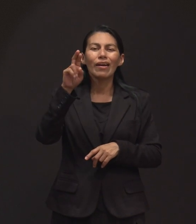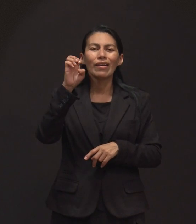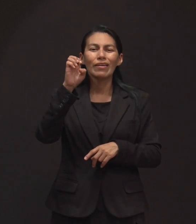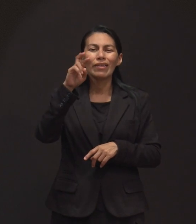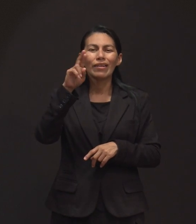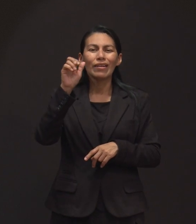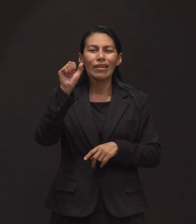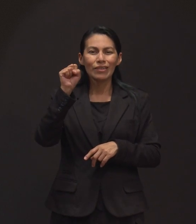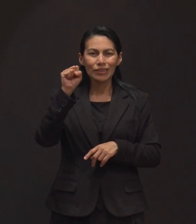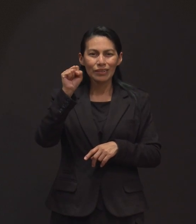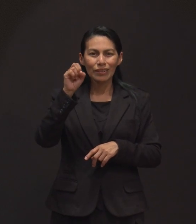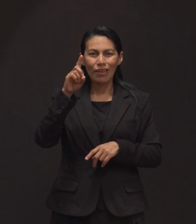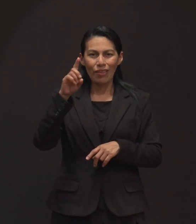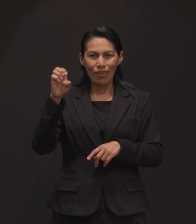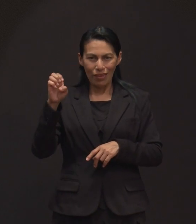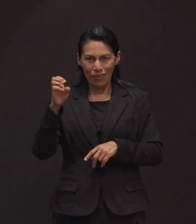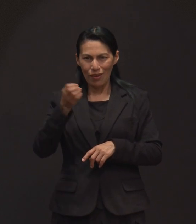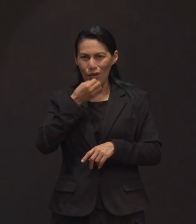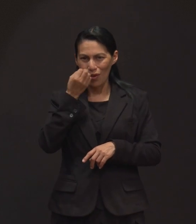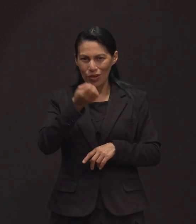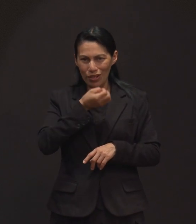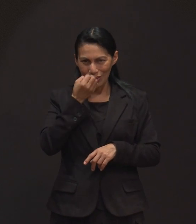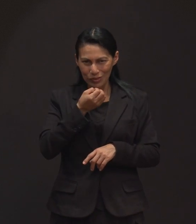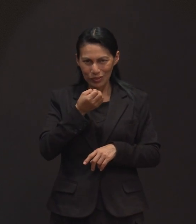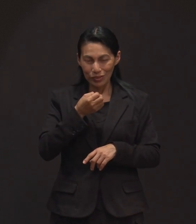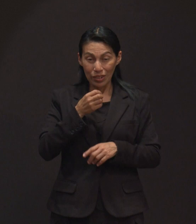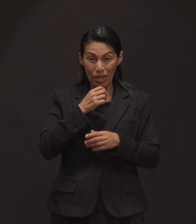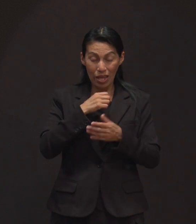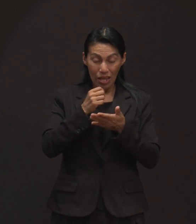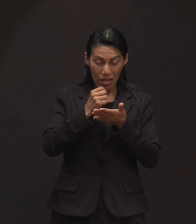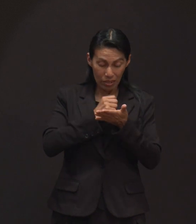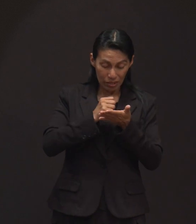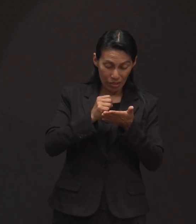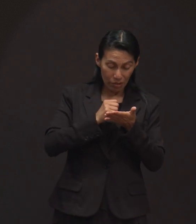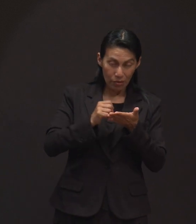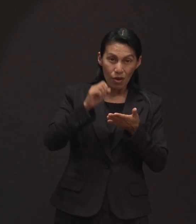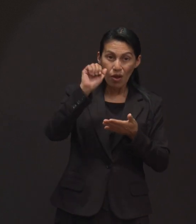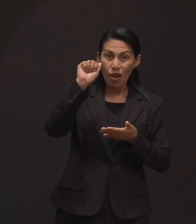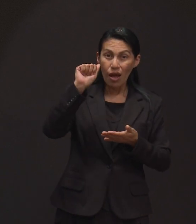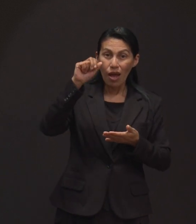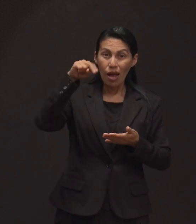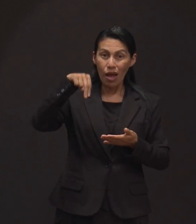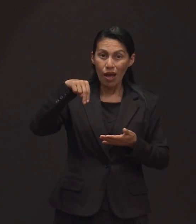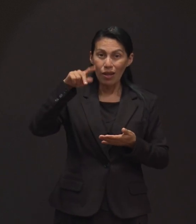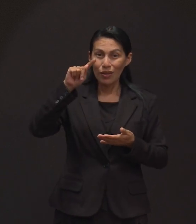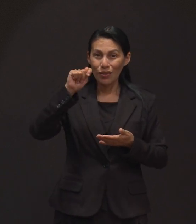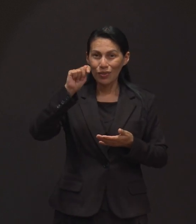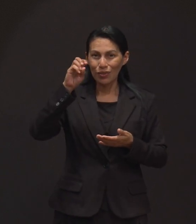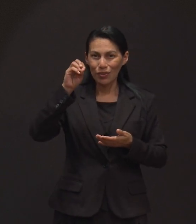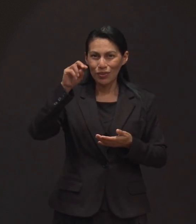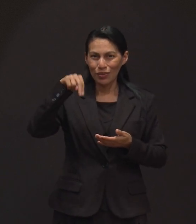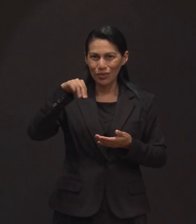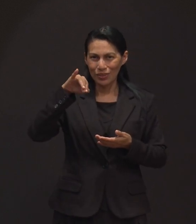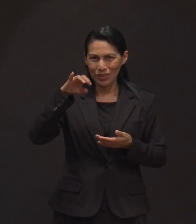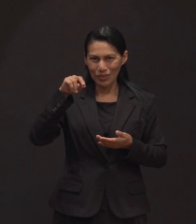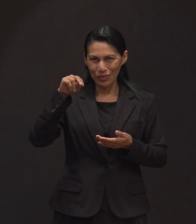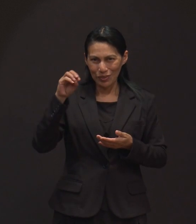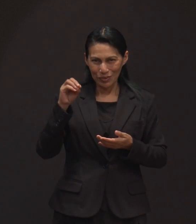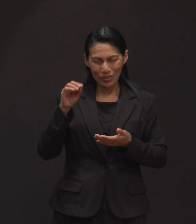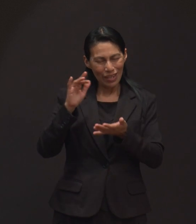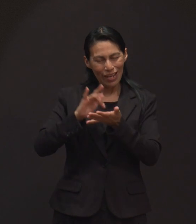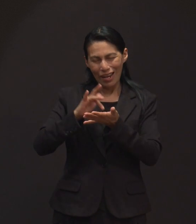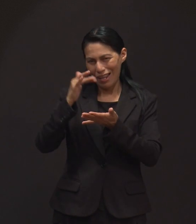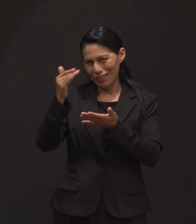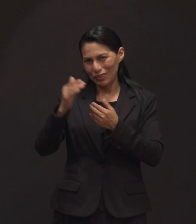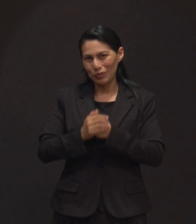digamos, por... Por Antonino. Antonino, ¿verdad? Sí. Que apreciamos muchísimo la contribución de Antonino, sí, a este le agradecemos programa,